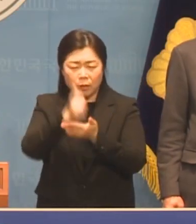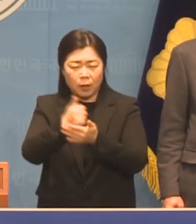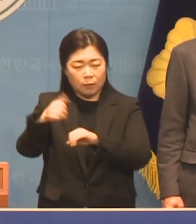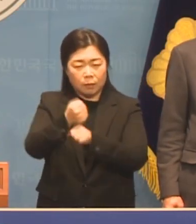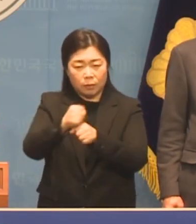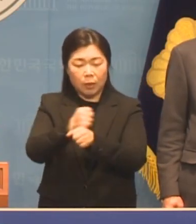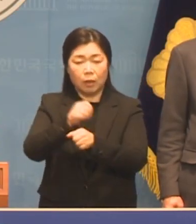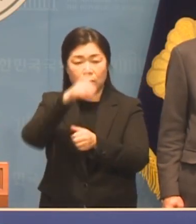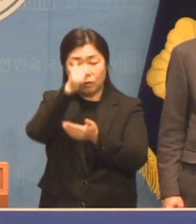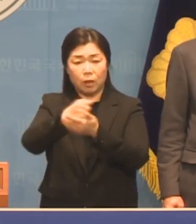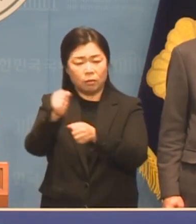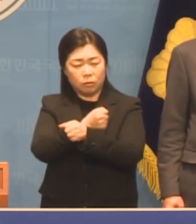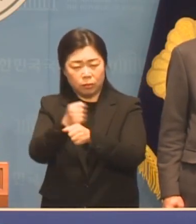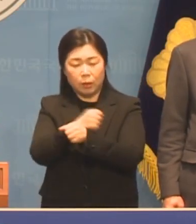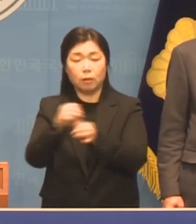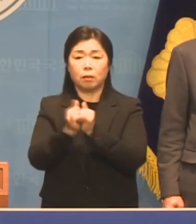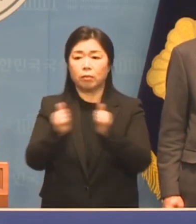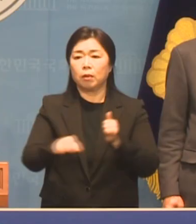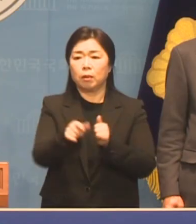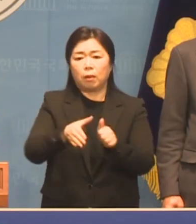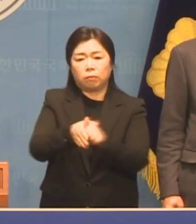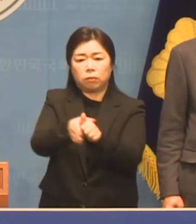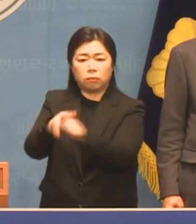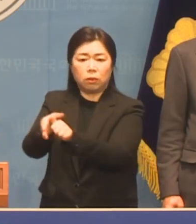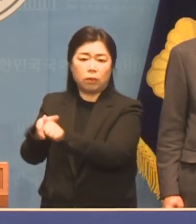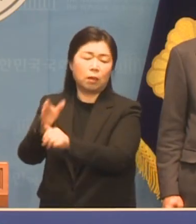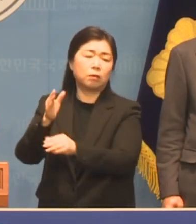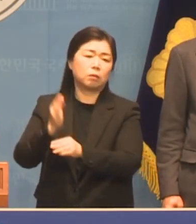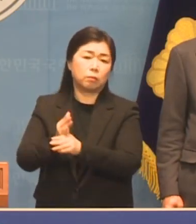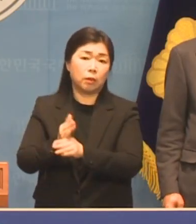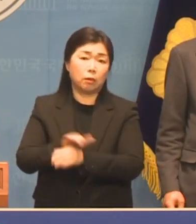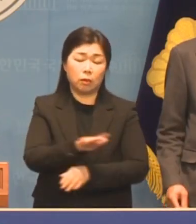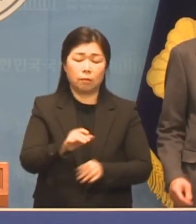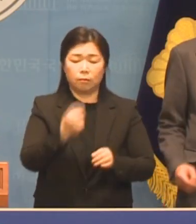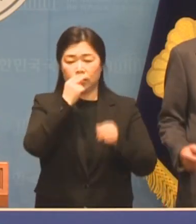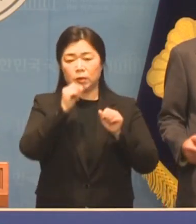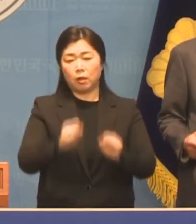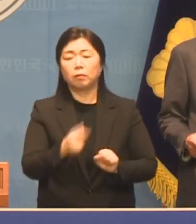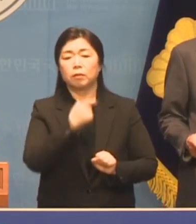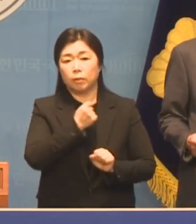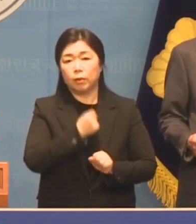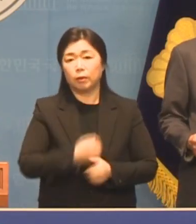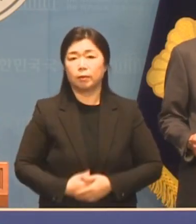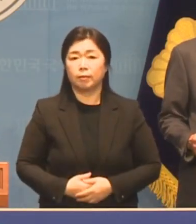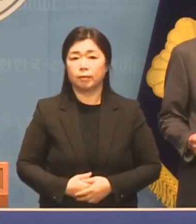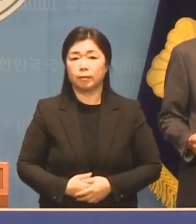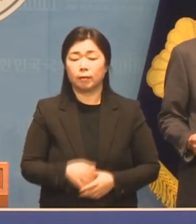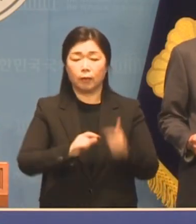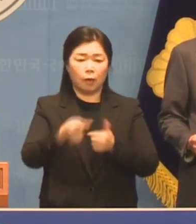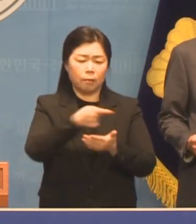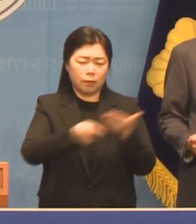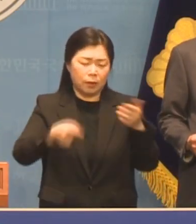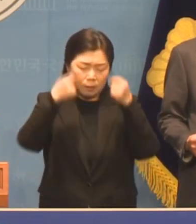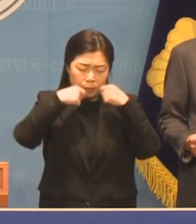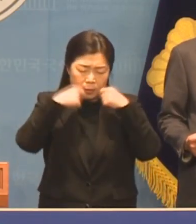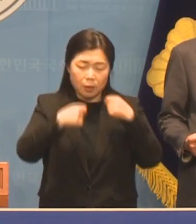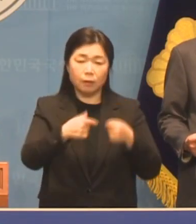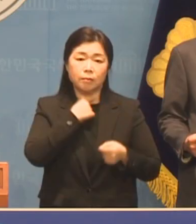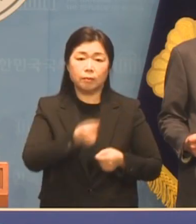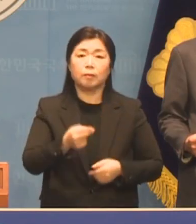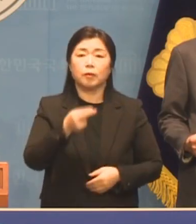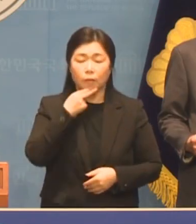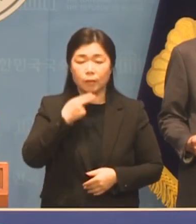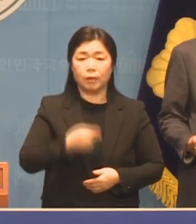범죄자가 우리의 목을 조여오고 있습니다. 살고 싶습니다. 더 이상 피눈물을 흘리고